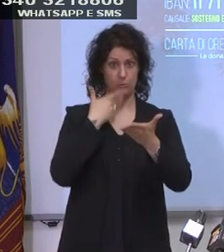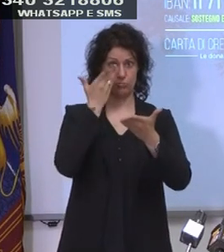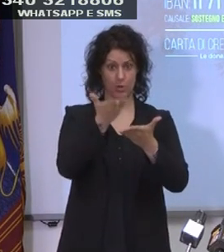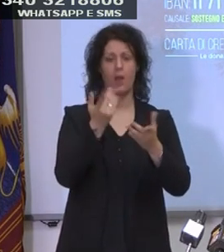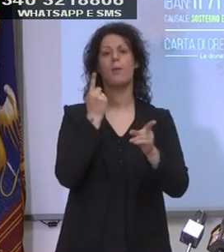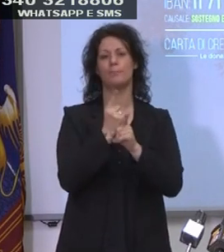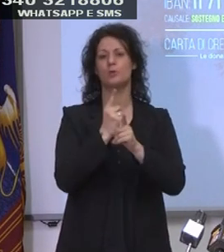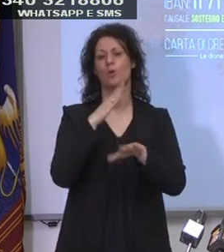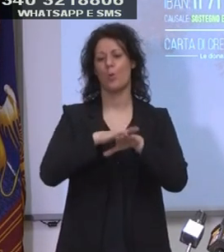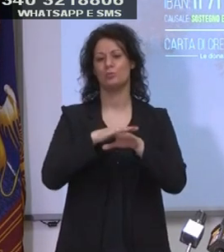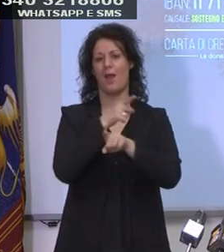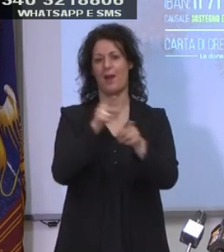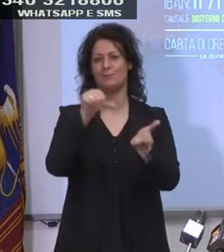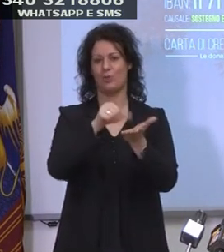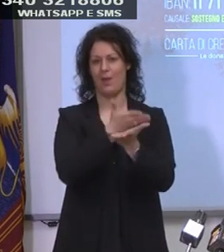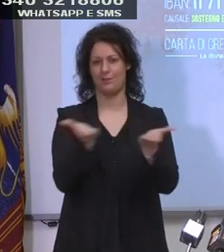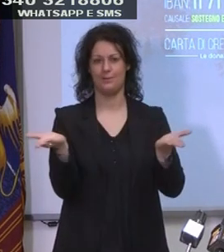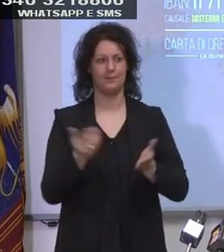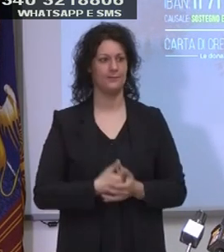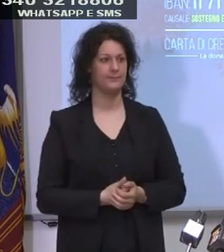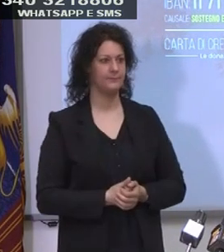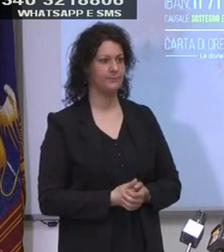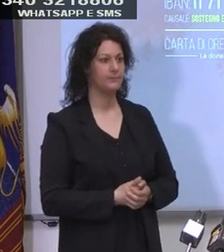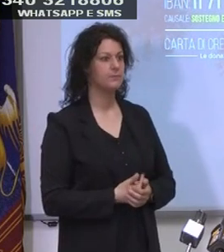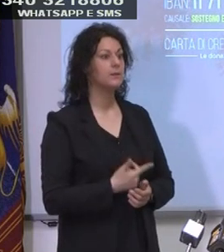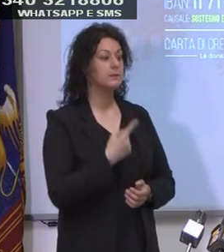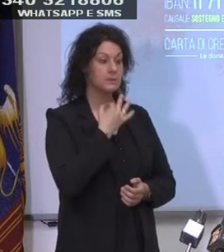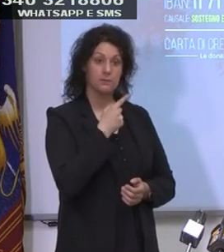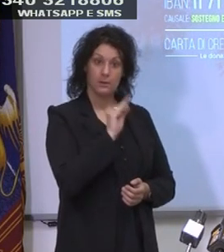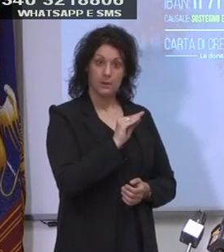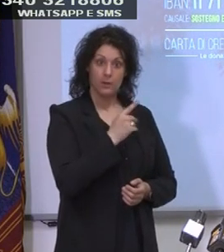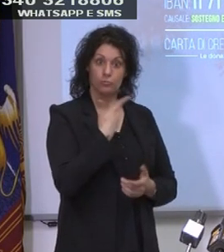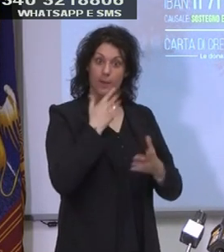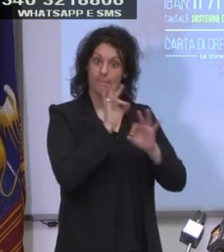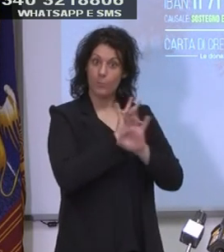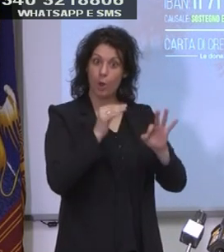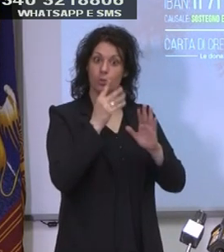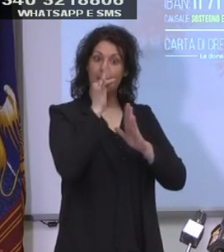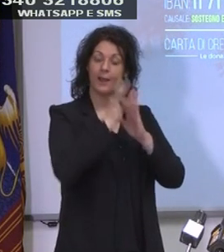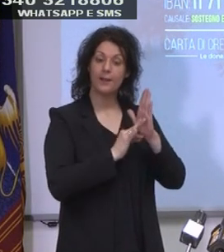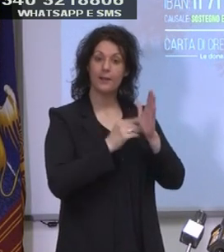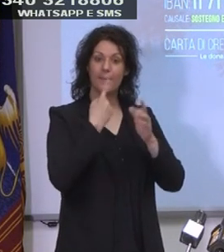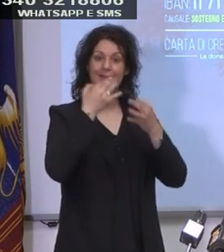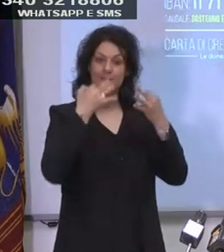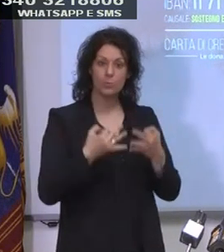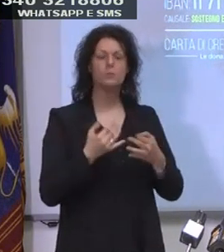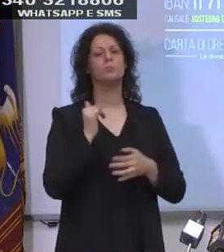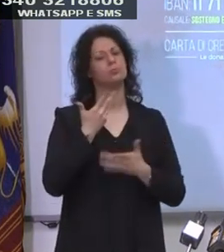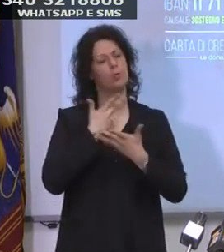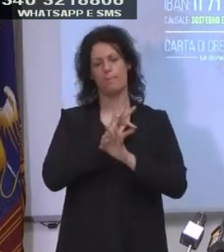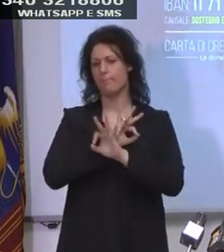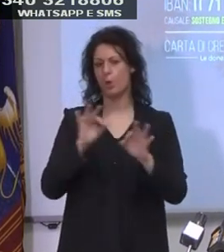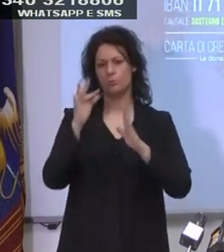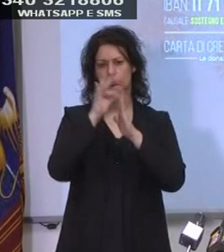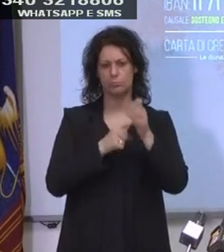spendere all'interno di questi centri. Quindi voi avete previsto dei protocolli di sicurezza, linee guida con quindi il distanziamento,